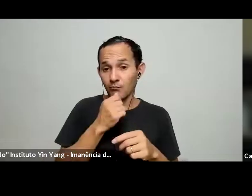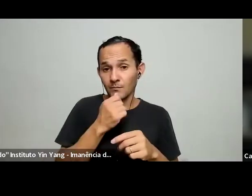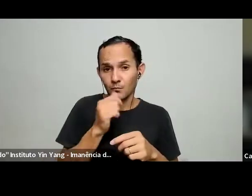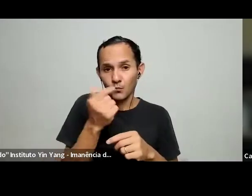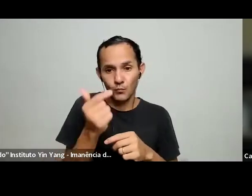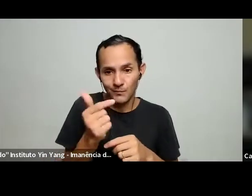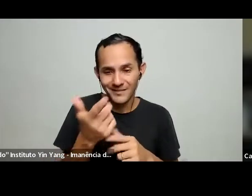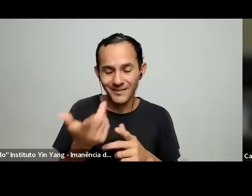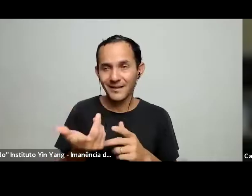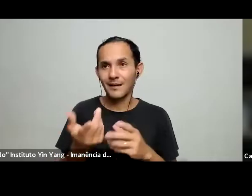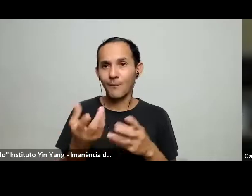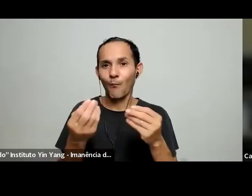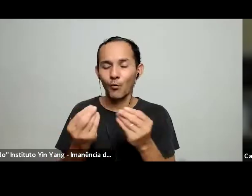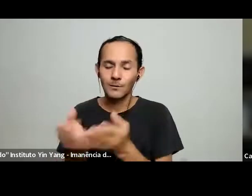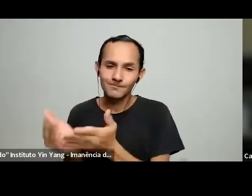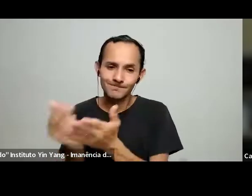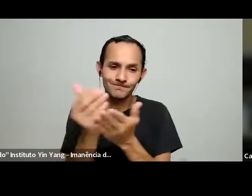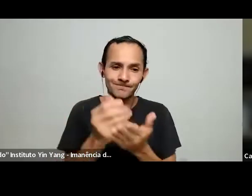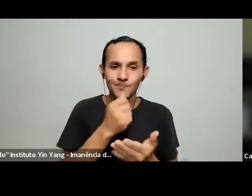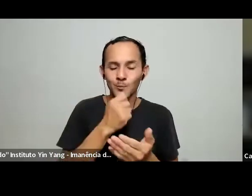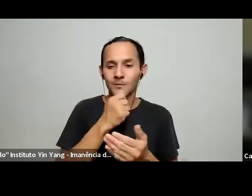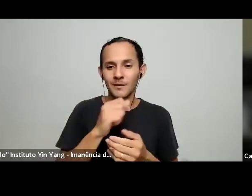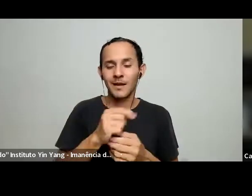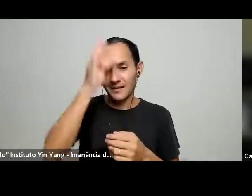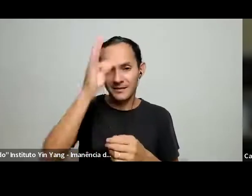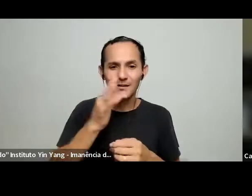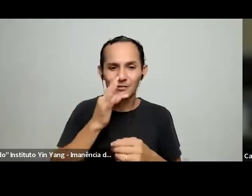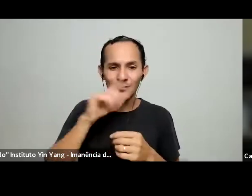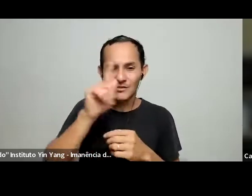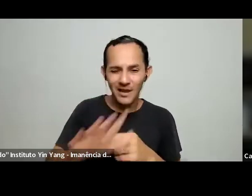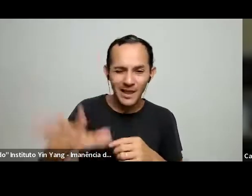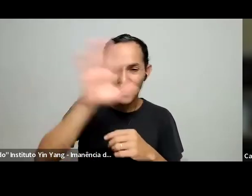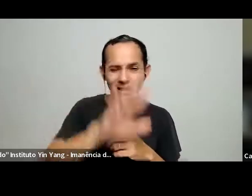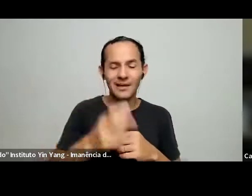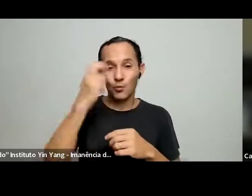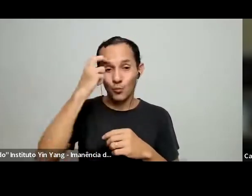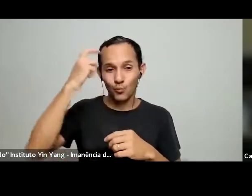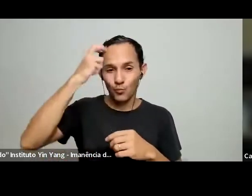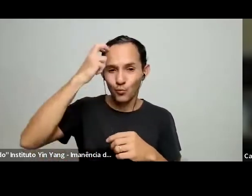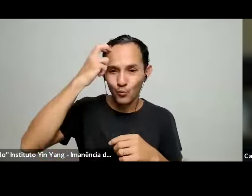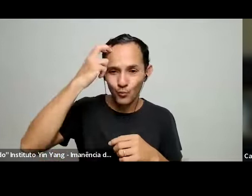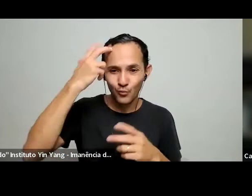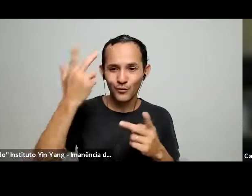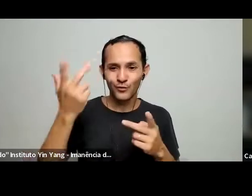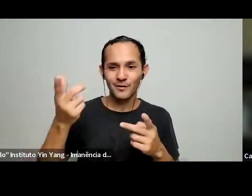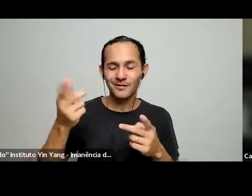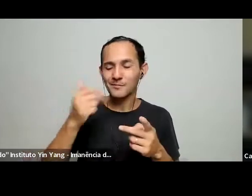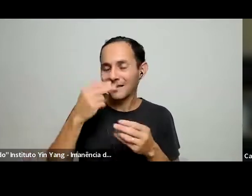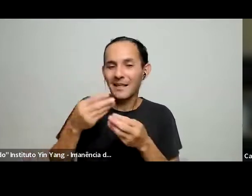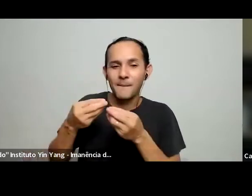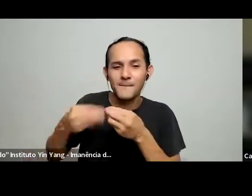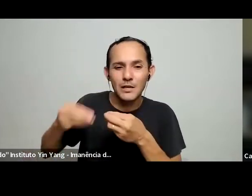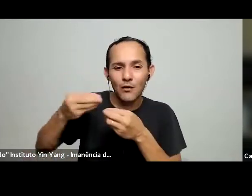a gente não tem muita sistematização disso, são tradições orais, né? Muitas dessas culturas a gente tem perdido